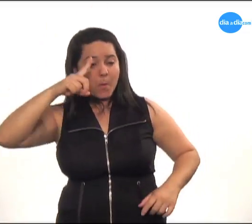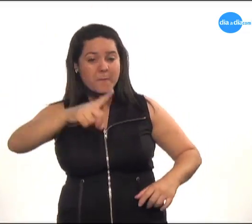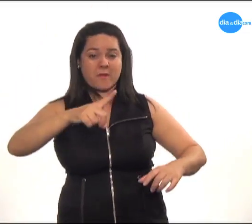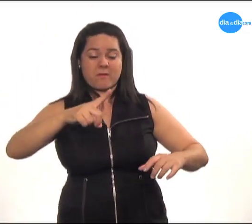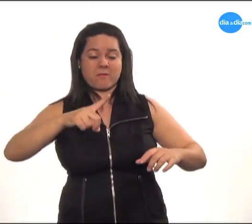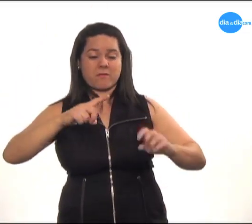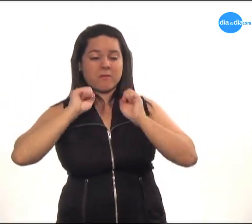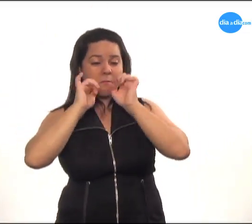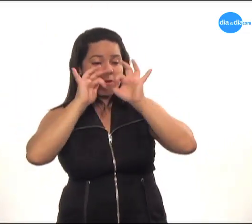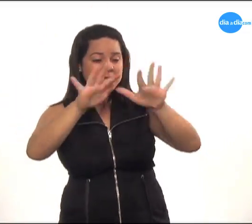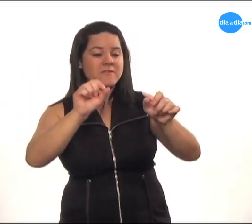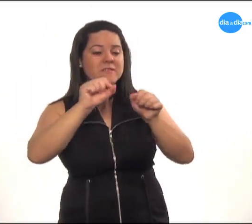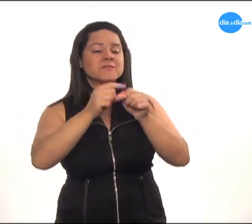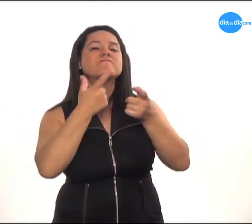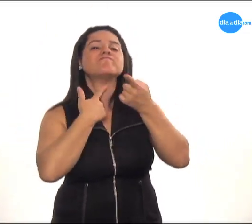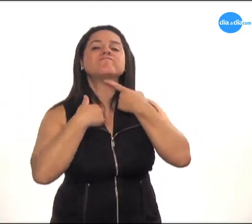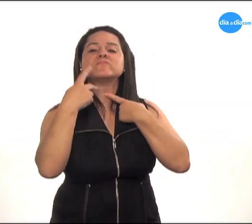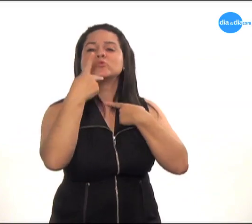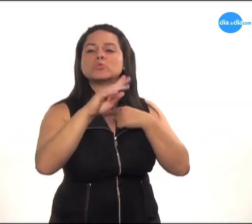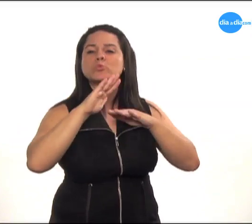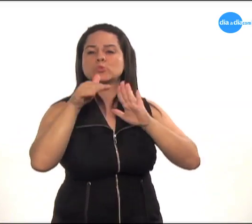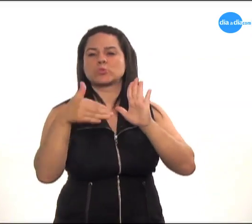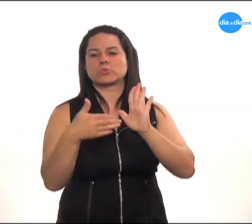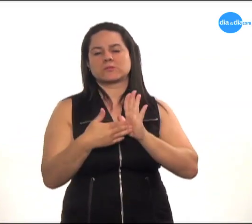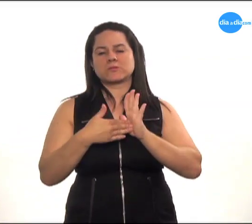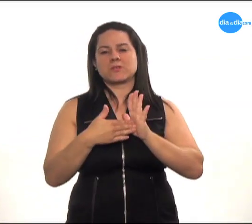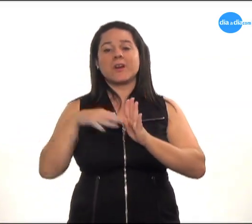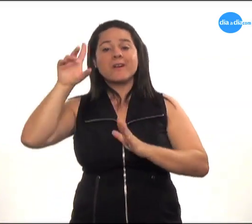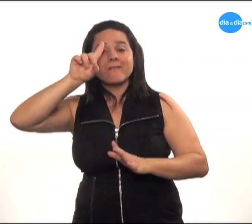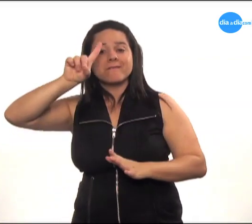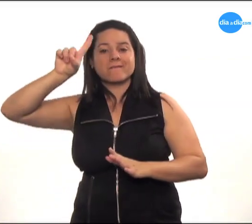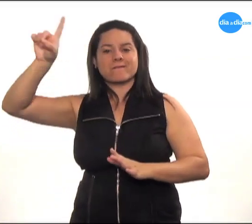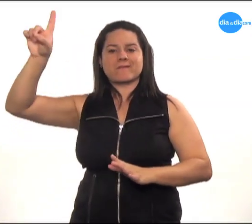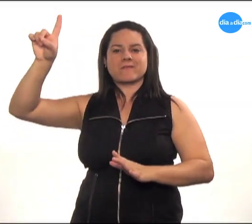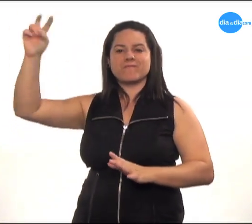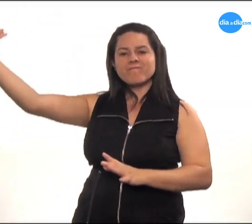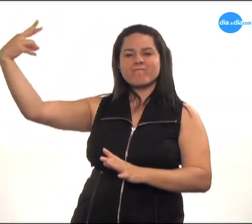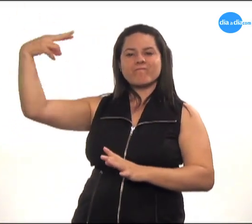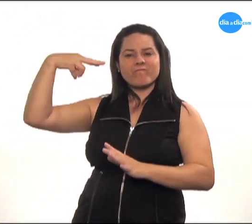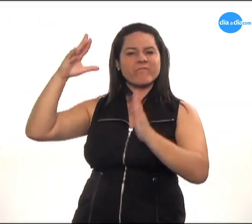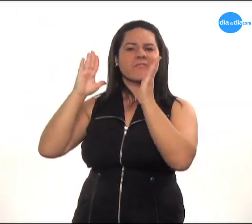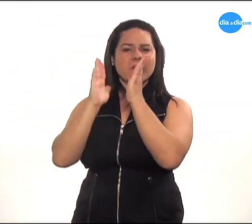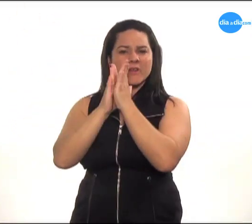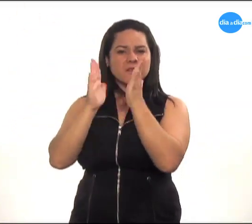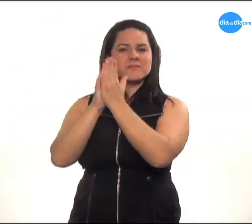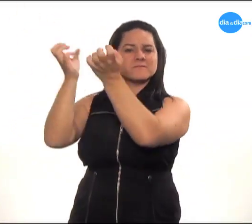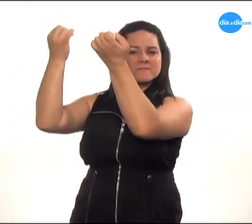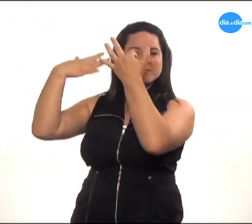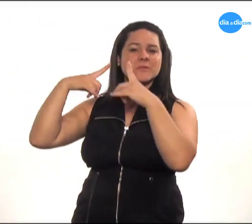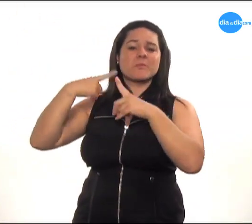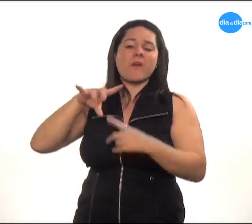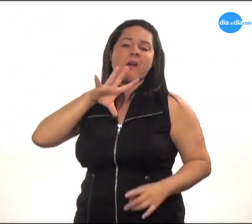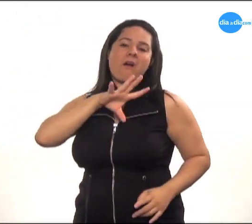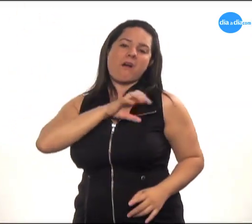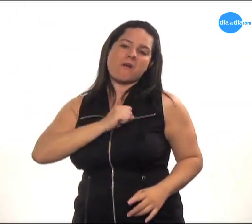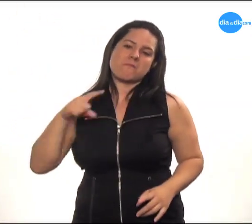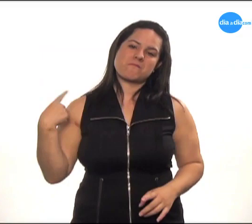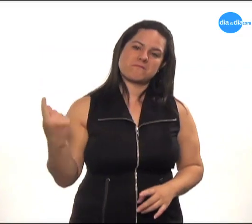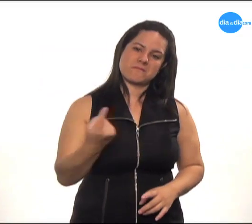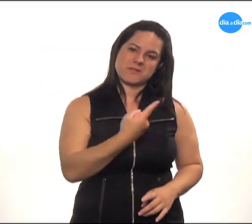seus desejos. Ele ouve as nossas orações e nos abençoa porque nos ama.